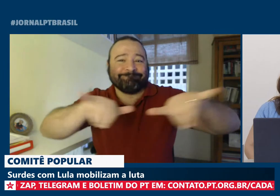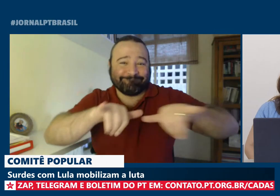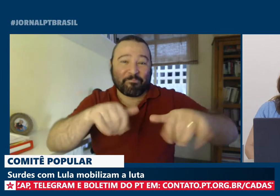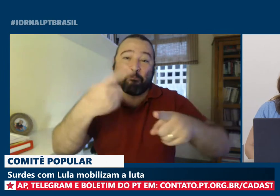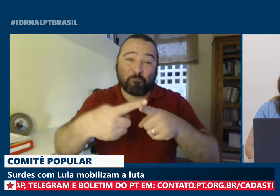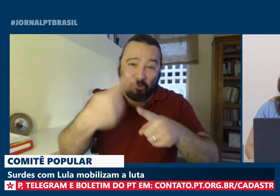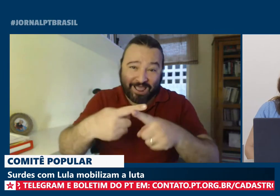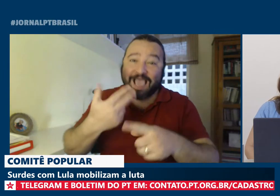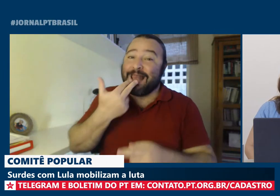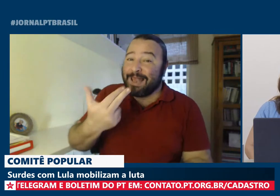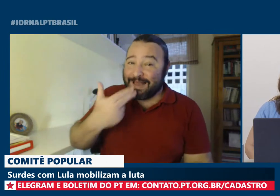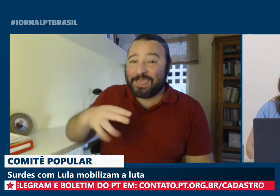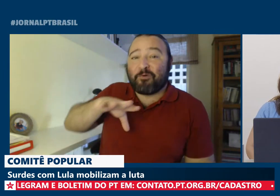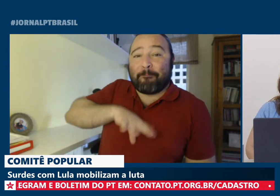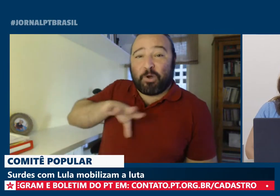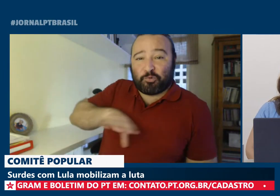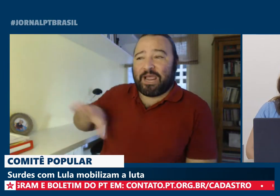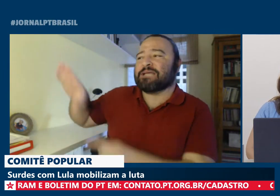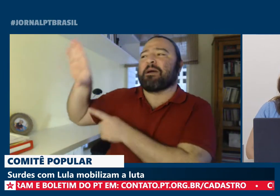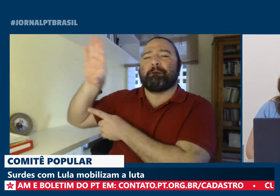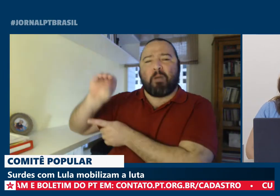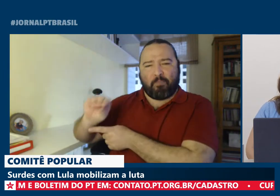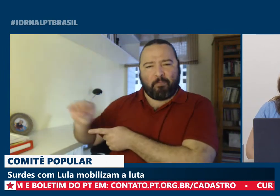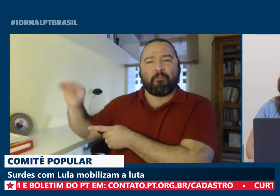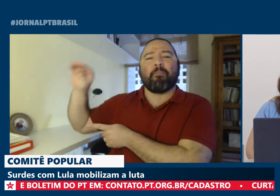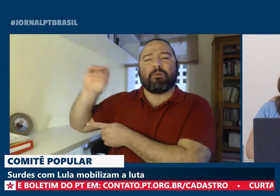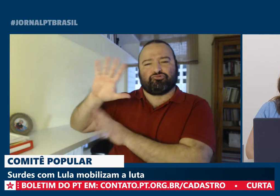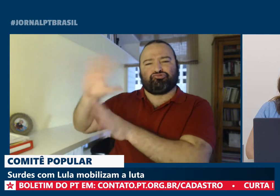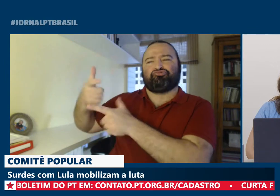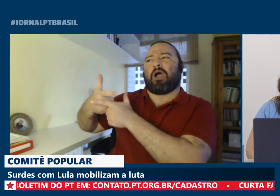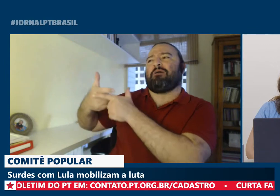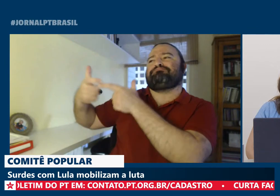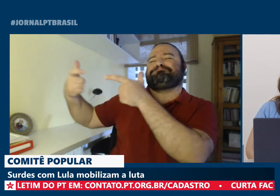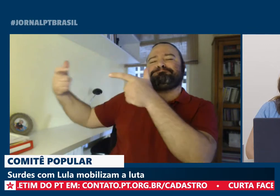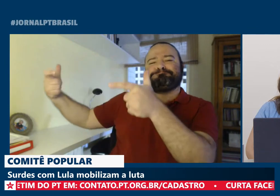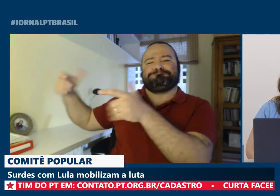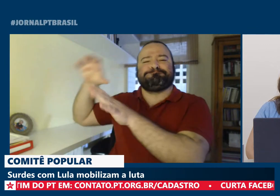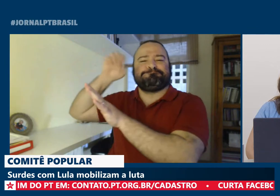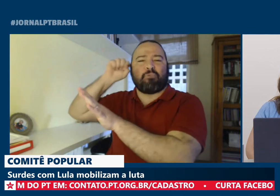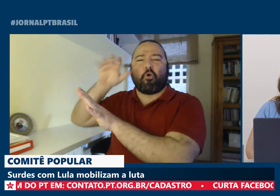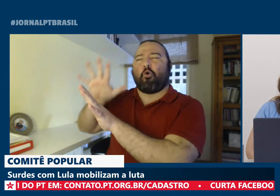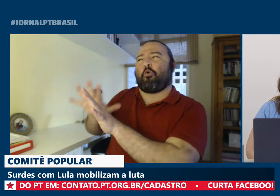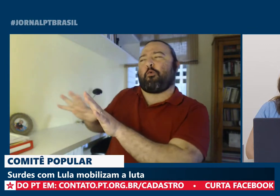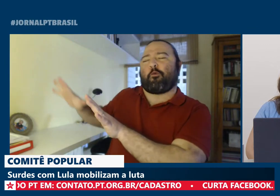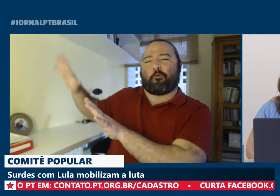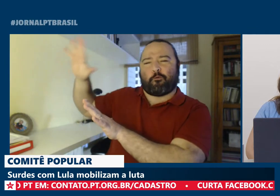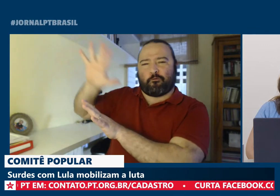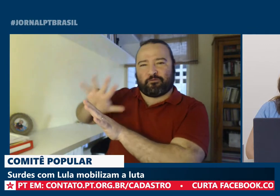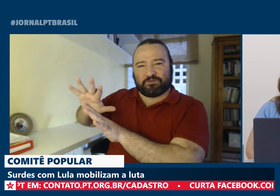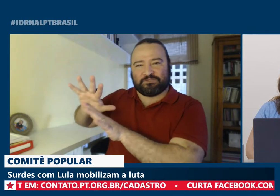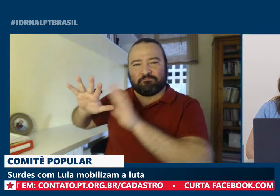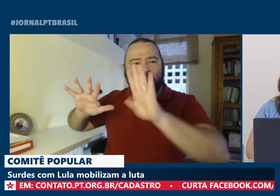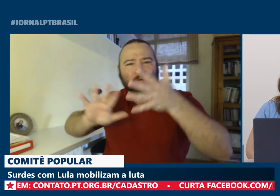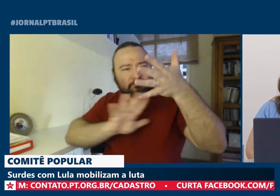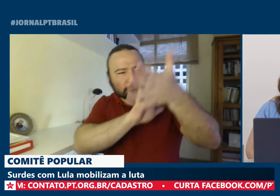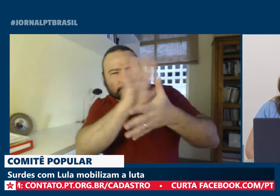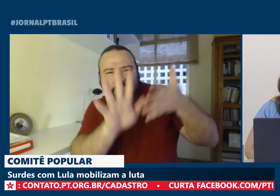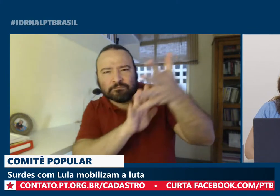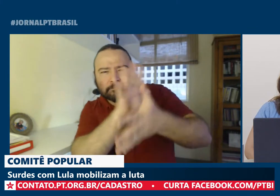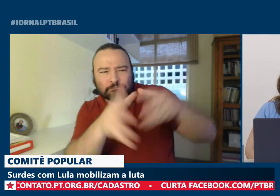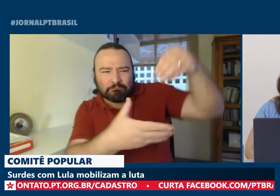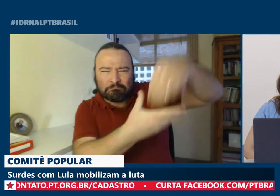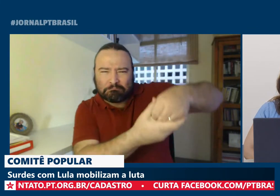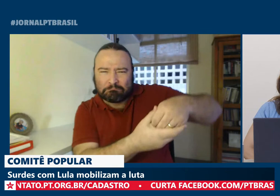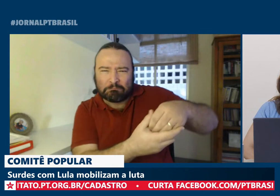com a mentira. E isso é algo que a gente vem divulgando, né? A língua portuguesa já tem